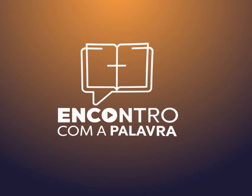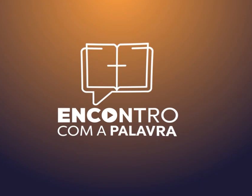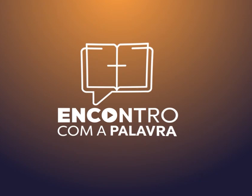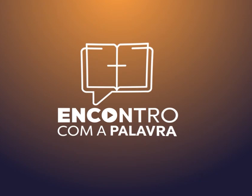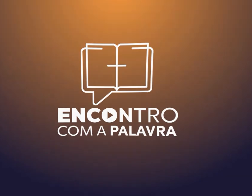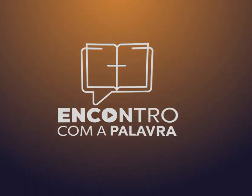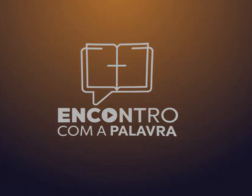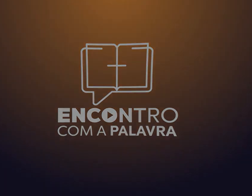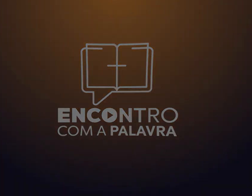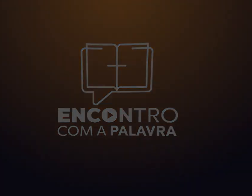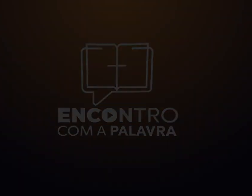lá